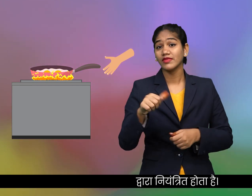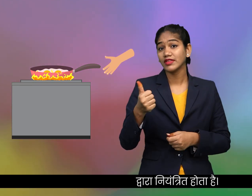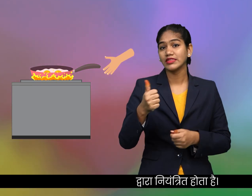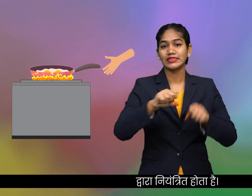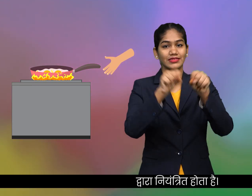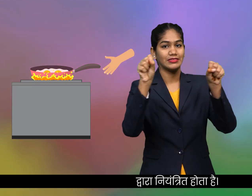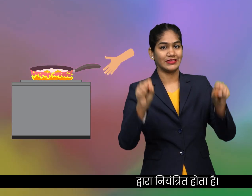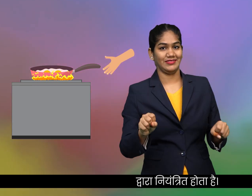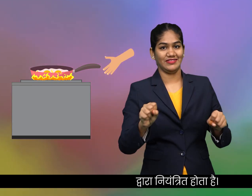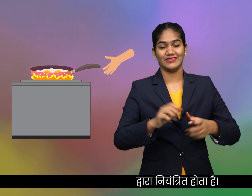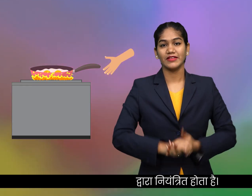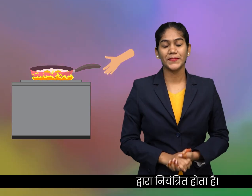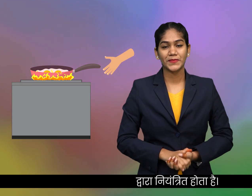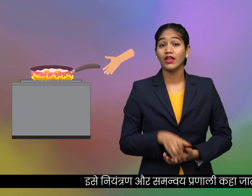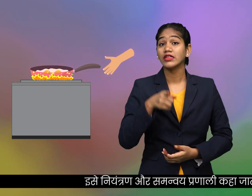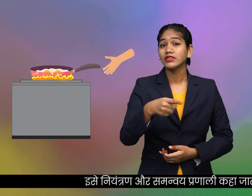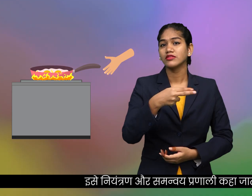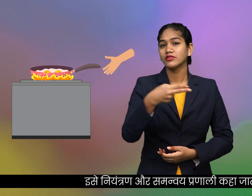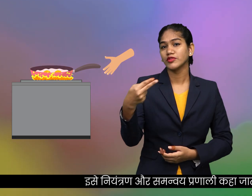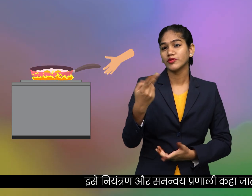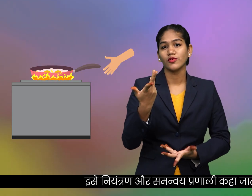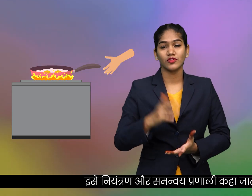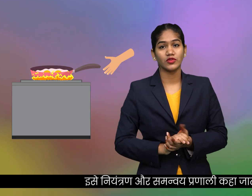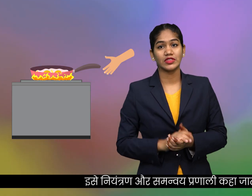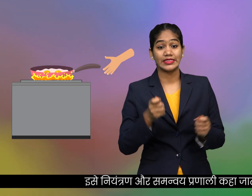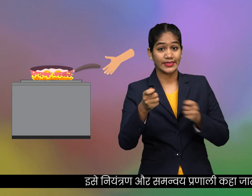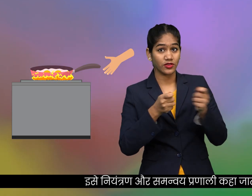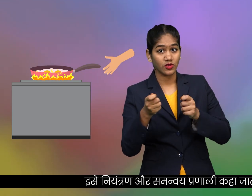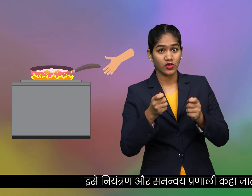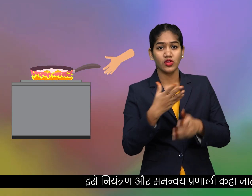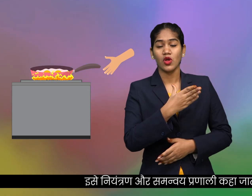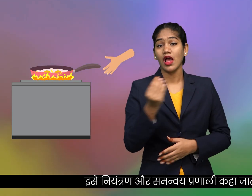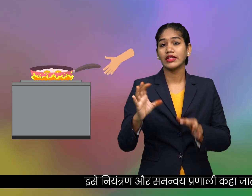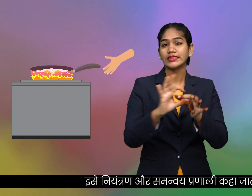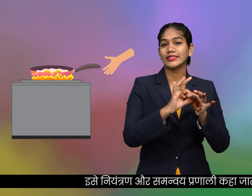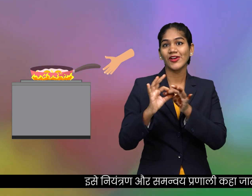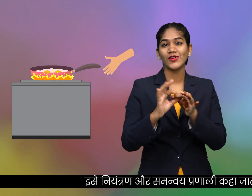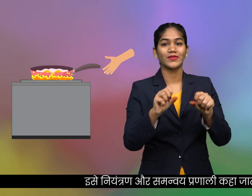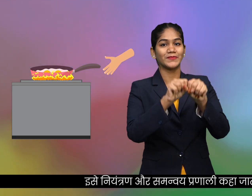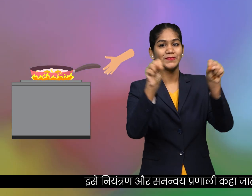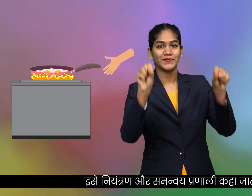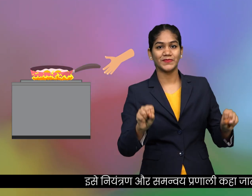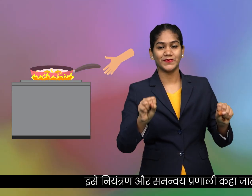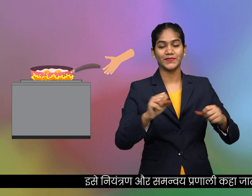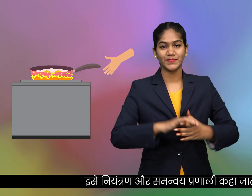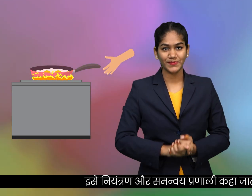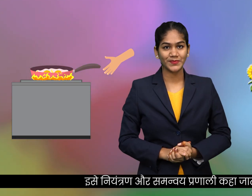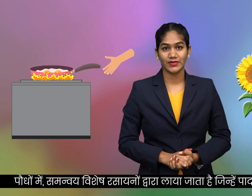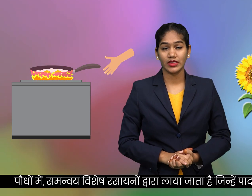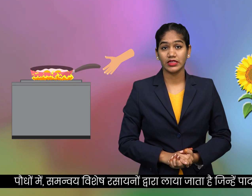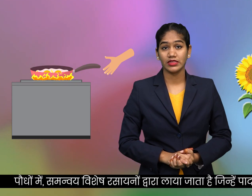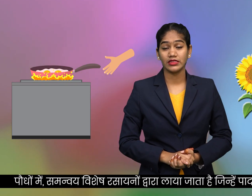द्वारा नियंत्रित होते हैं। इसे नियंत्रण और समन्वय प्रणाली कहा जाता